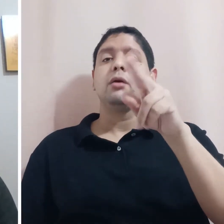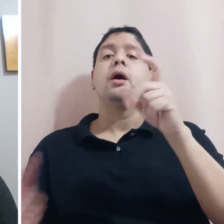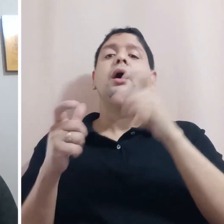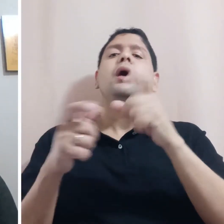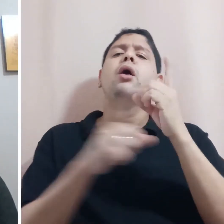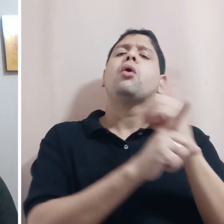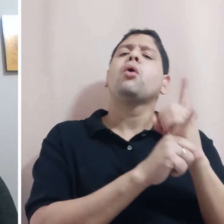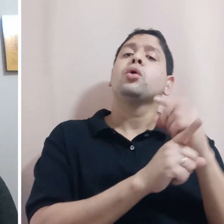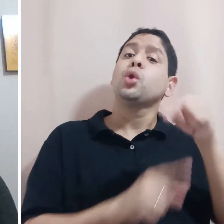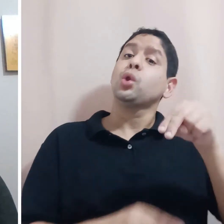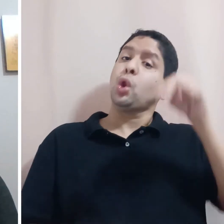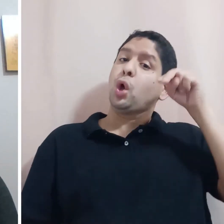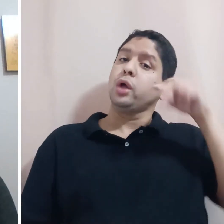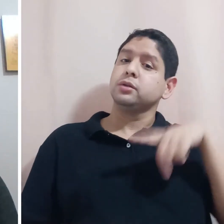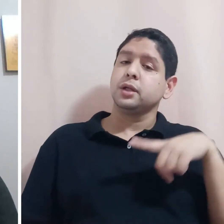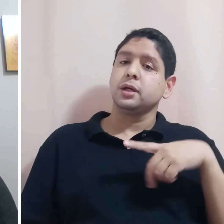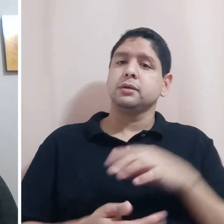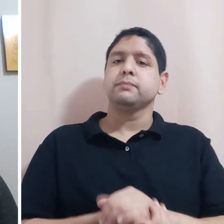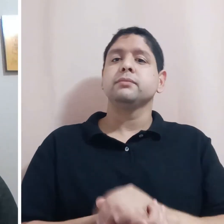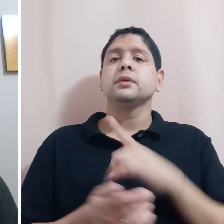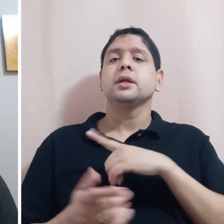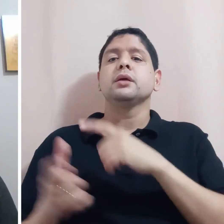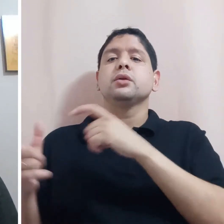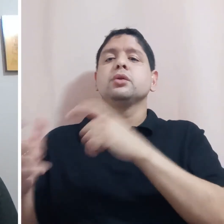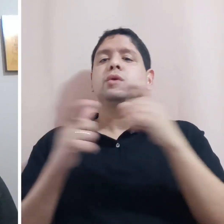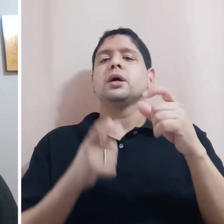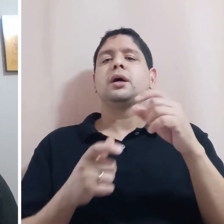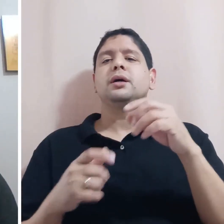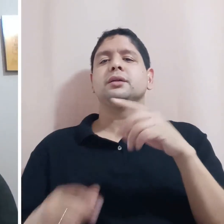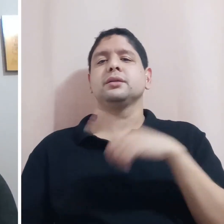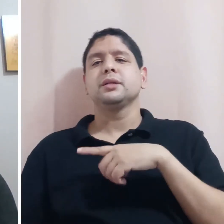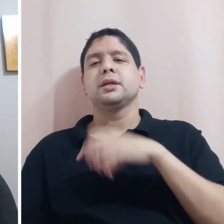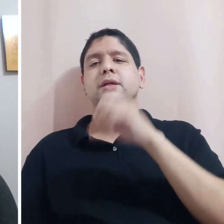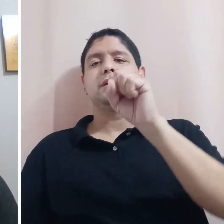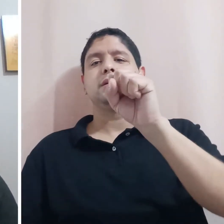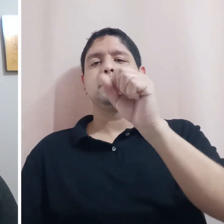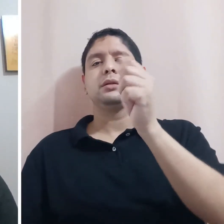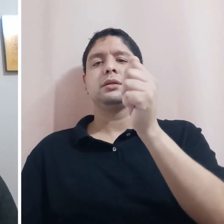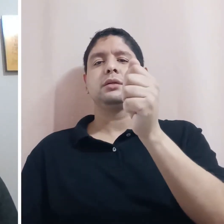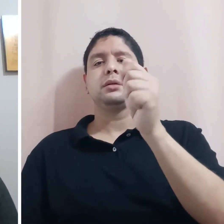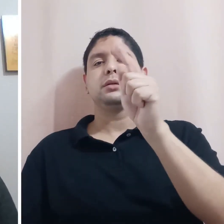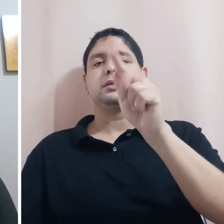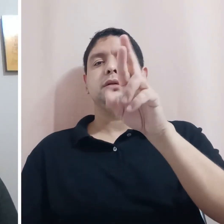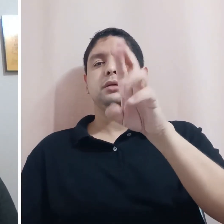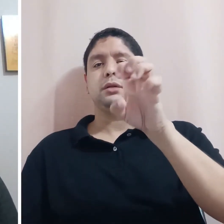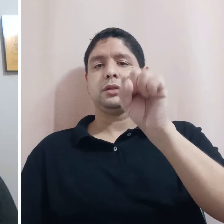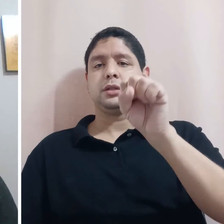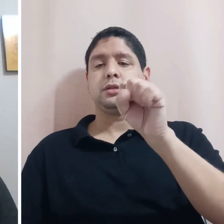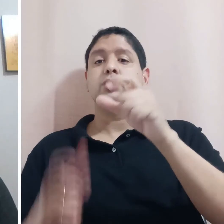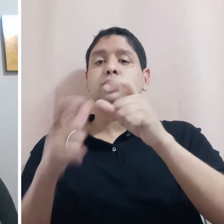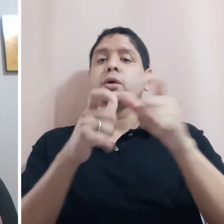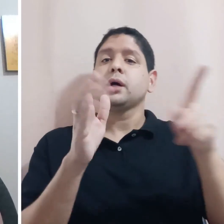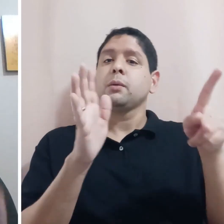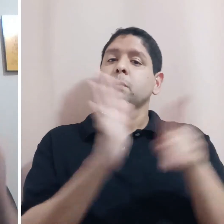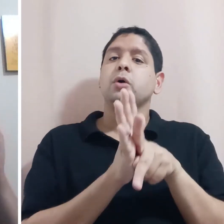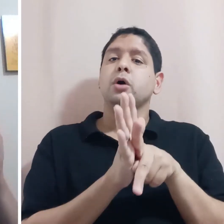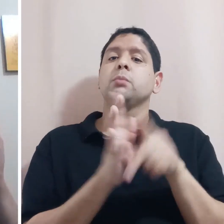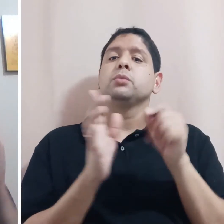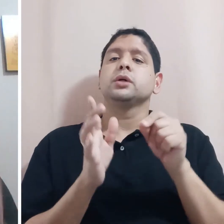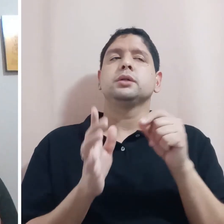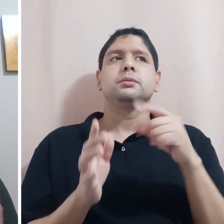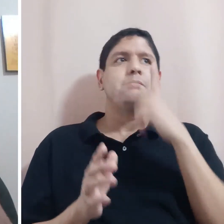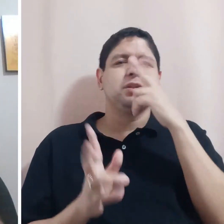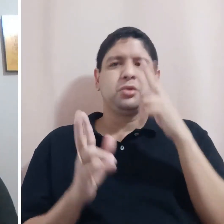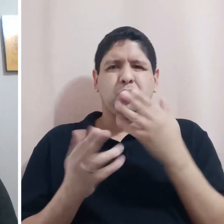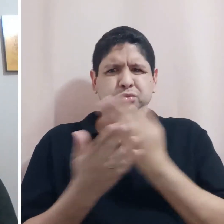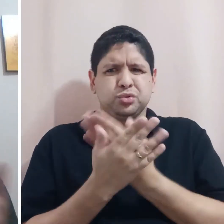navegação. No sul, né, de Portugal, na localidade chamada de Sagres, a gente tinha uma chamada de